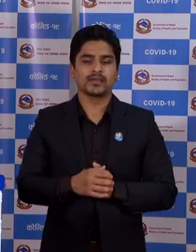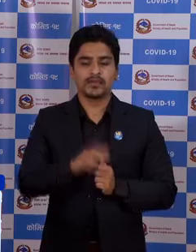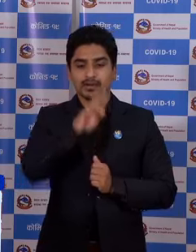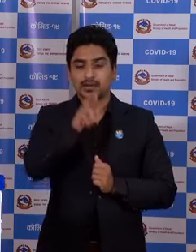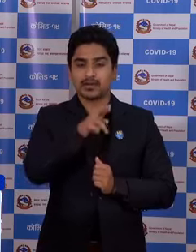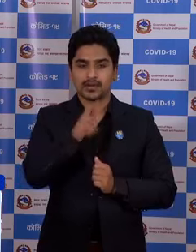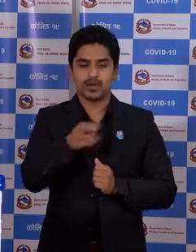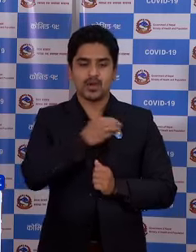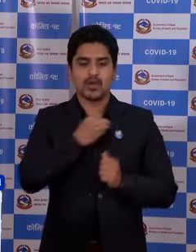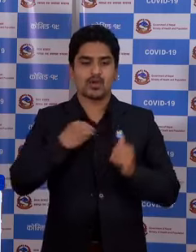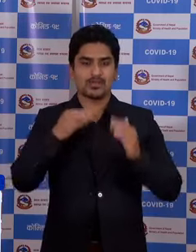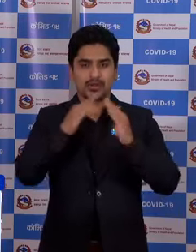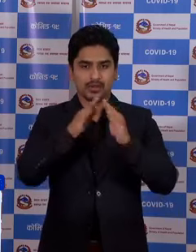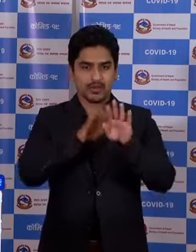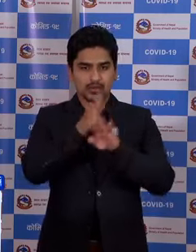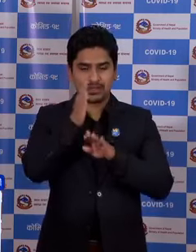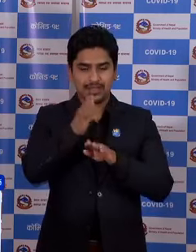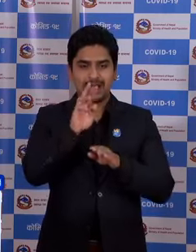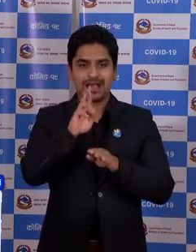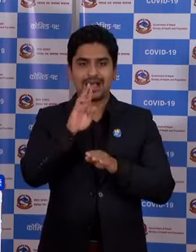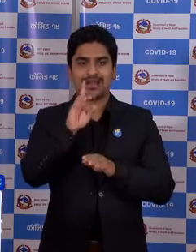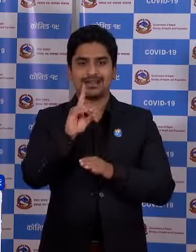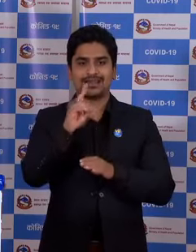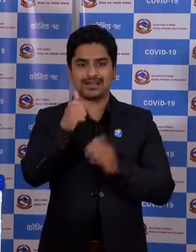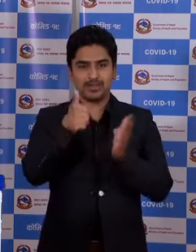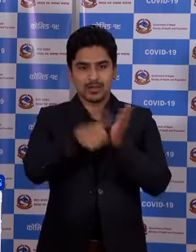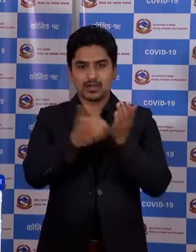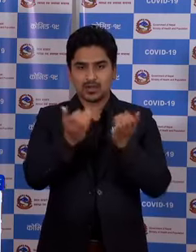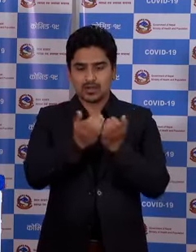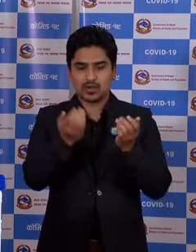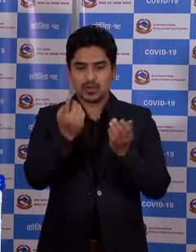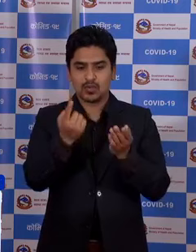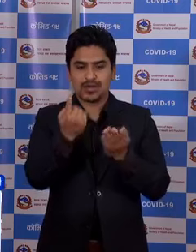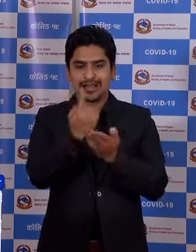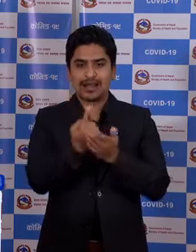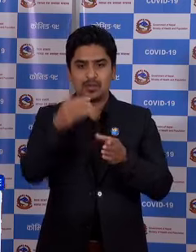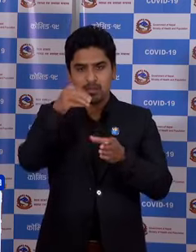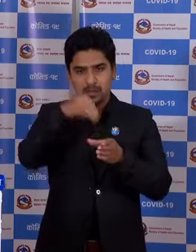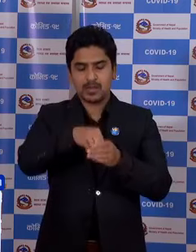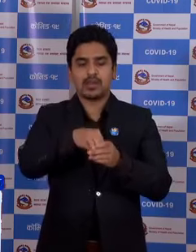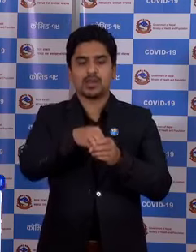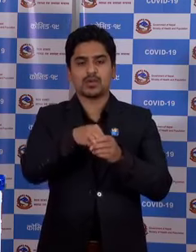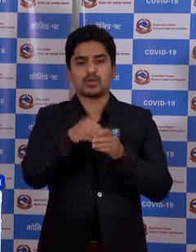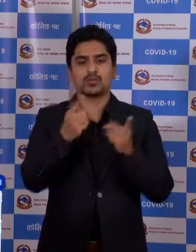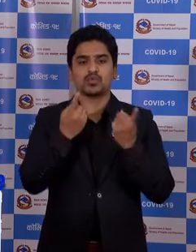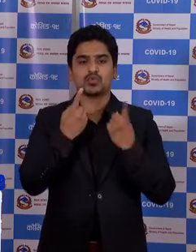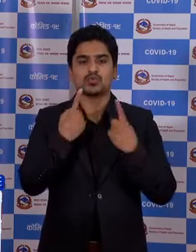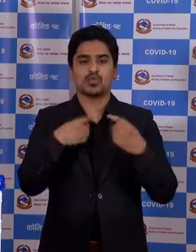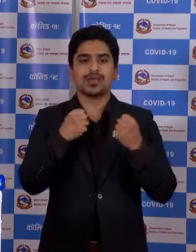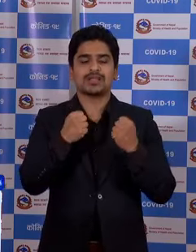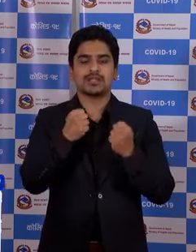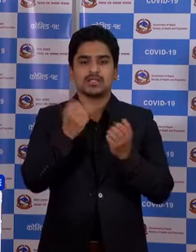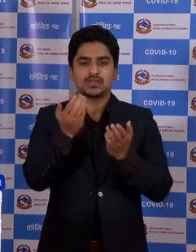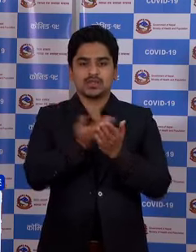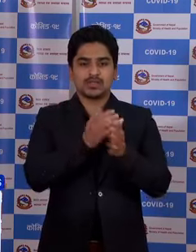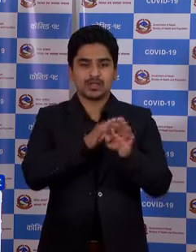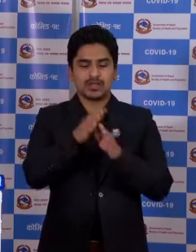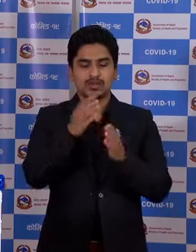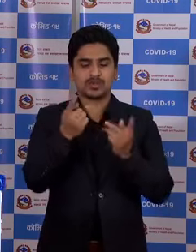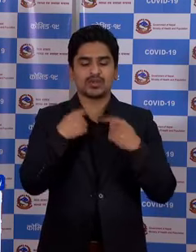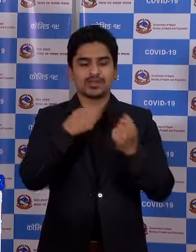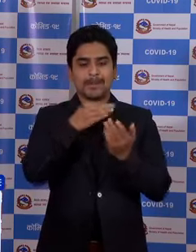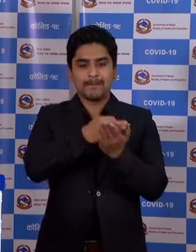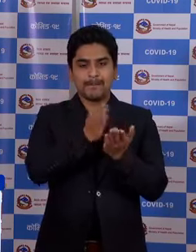र अस्पतालहरूले आरडिटी परीक्षणका लागि उपत्यकाभित्रका स्वास्थ्य संस्थाहरूले स्वास्थ्य सेवा